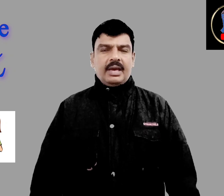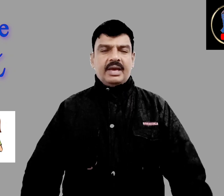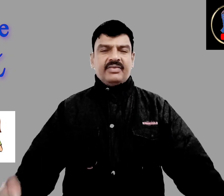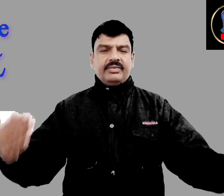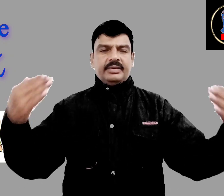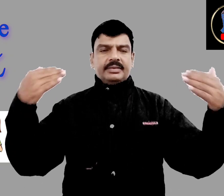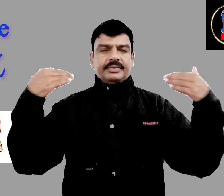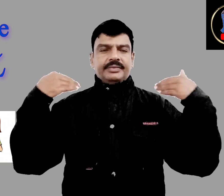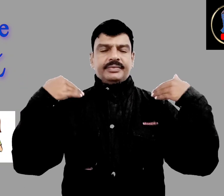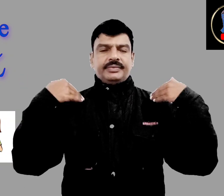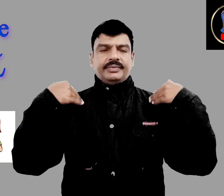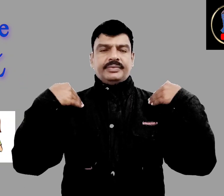हैव।